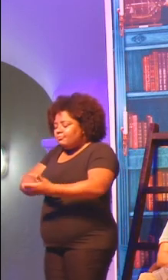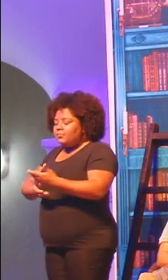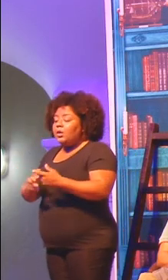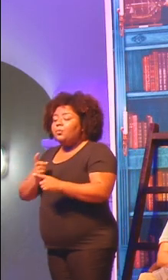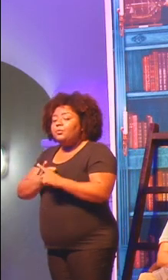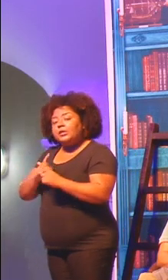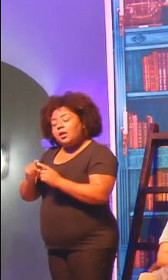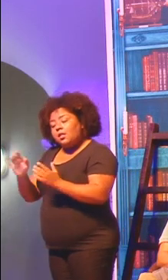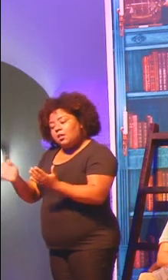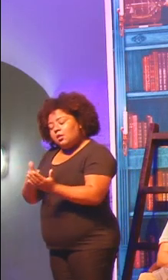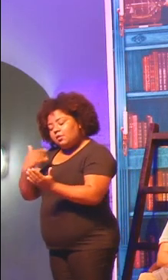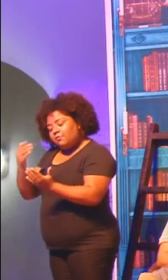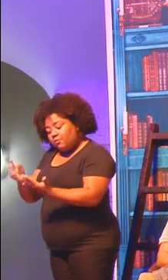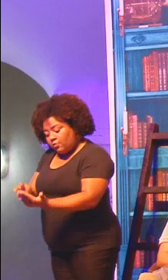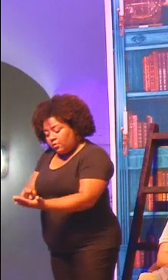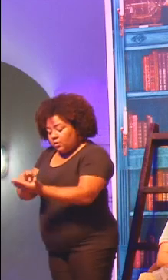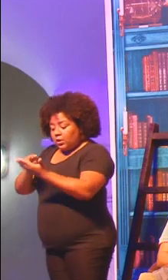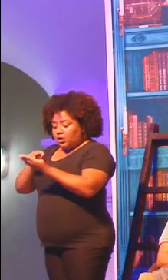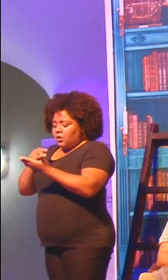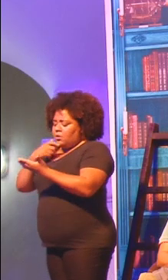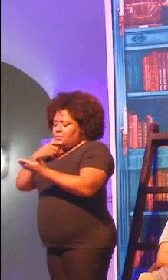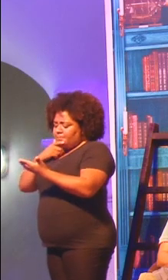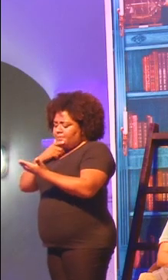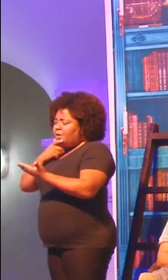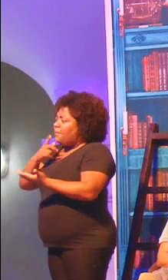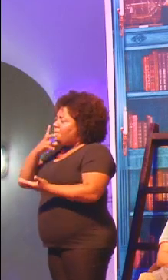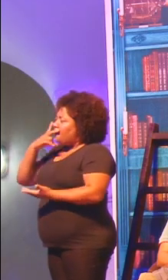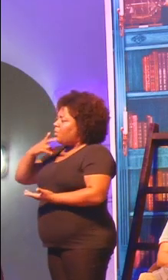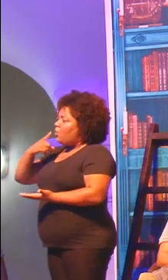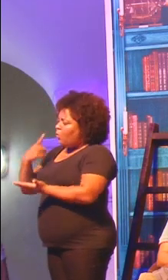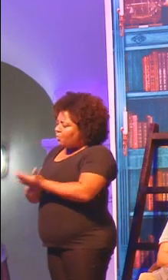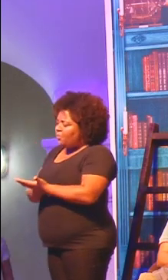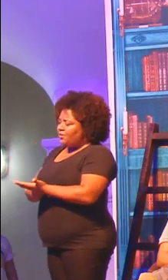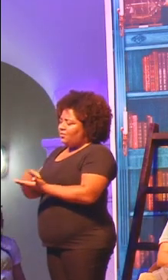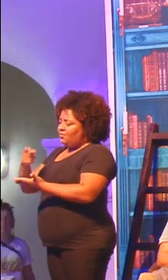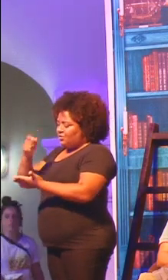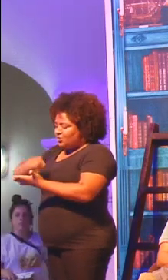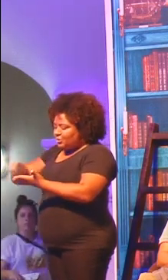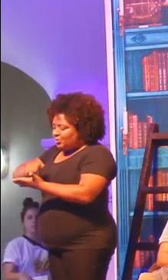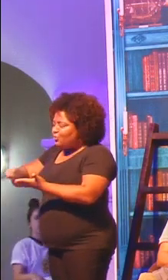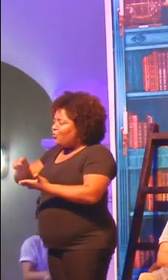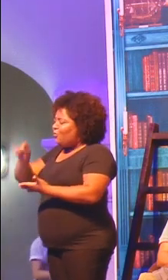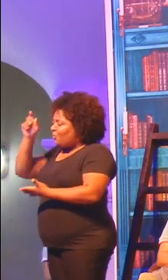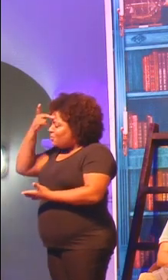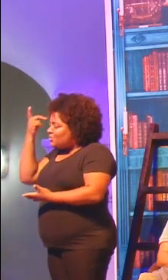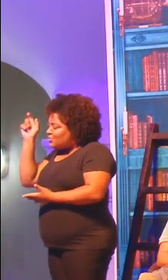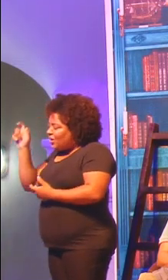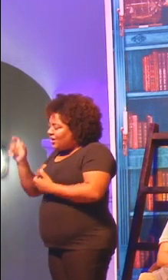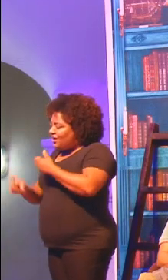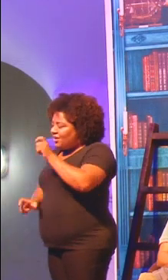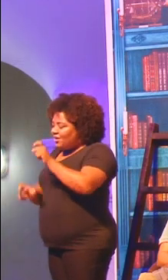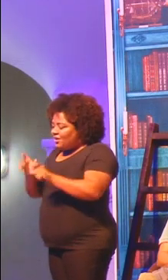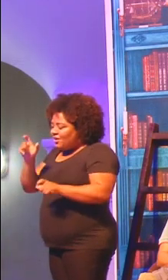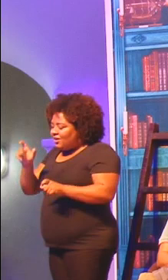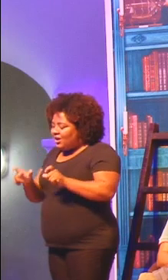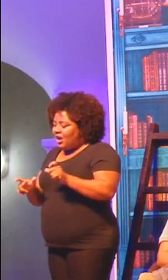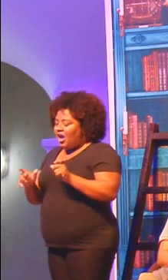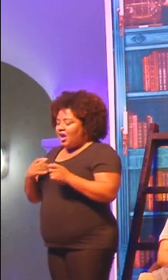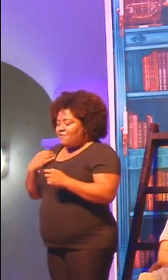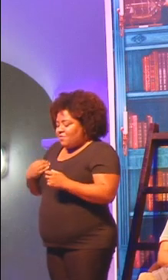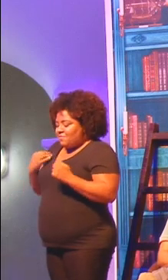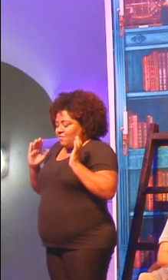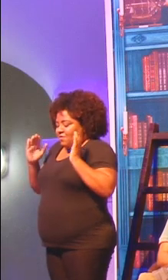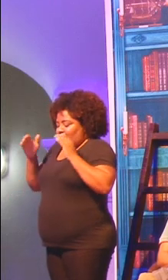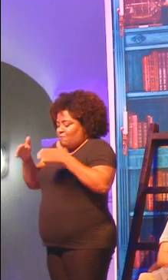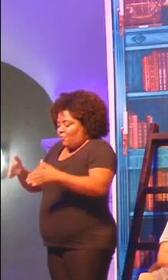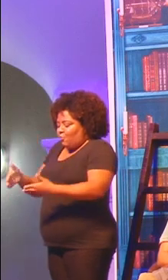a gente faz um acordo ali com o escritor, com os personagens, que, durante aquele tempo, a gente vai viver aquelas